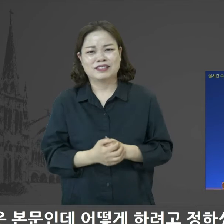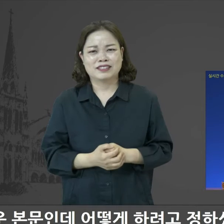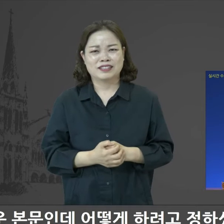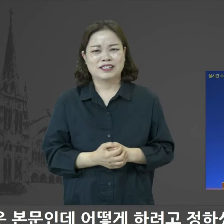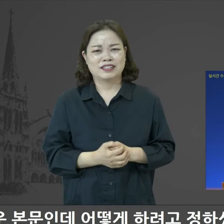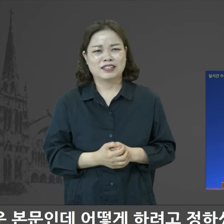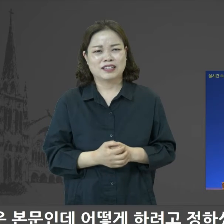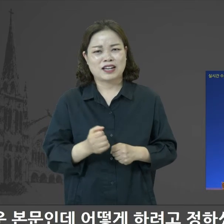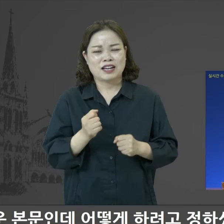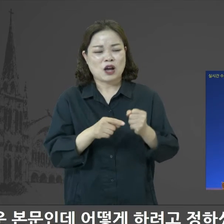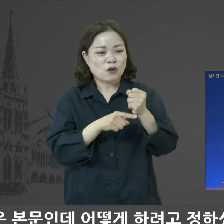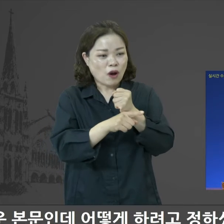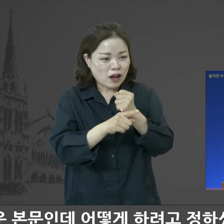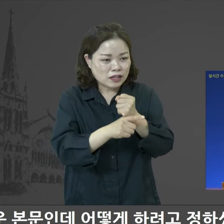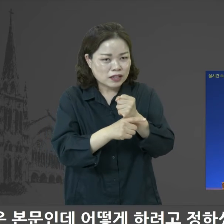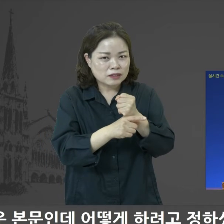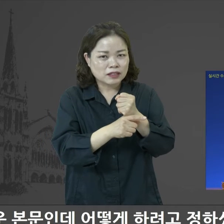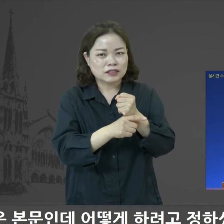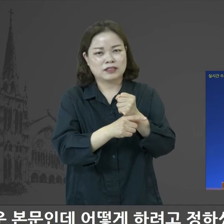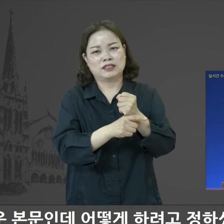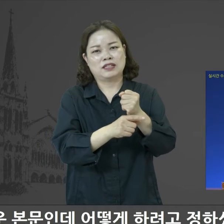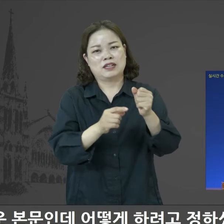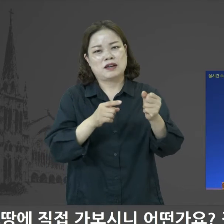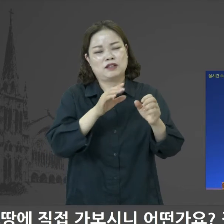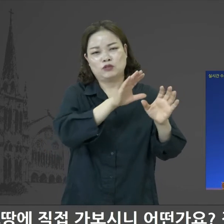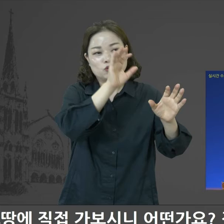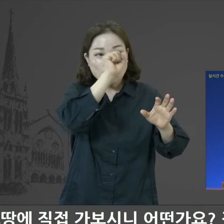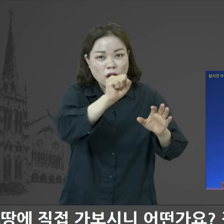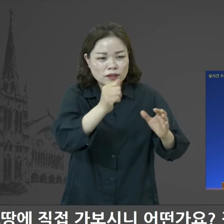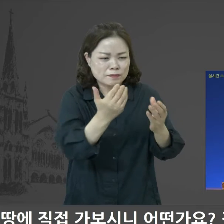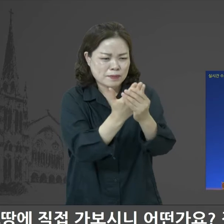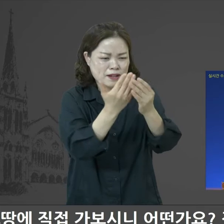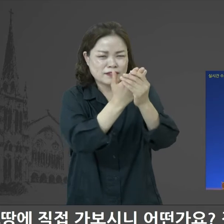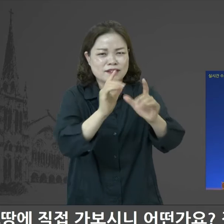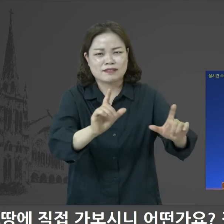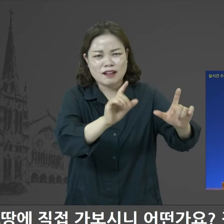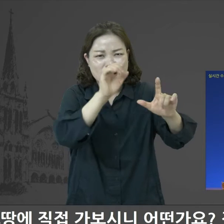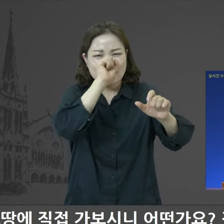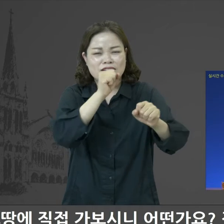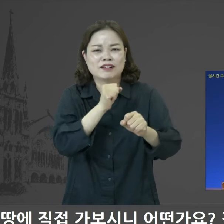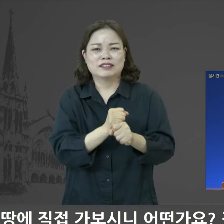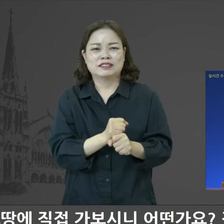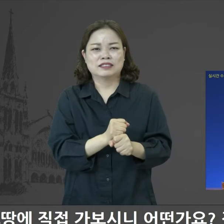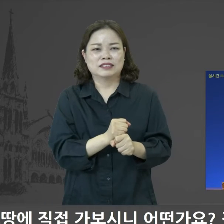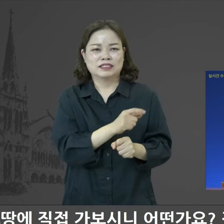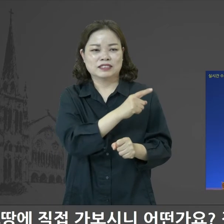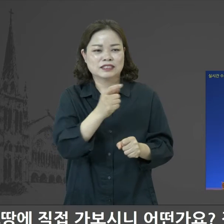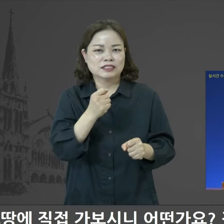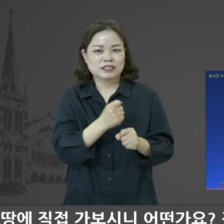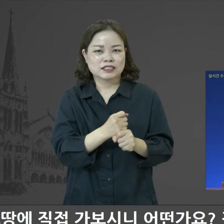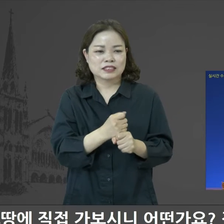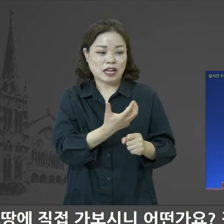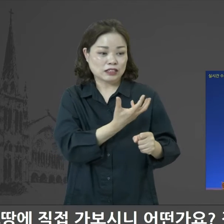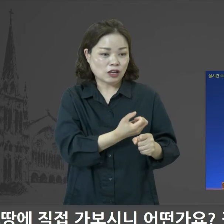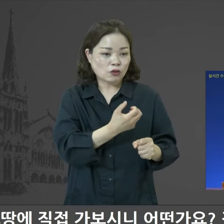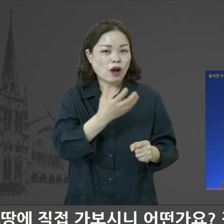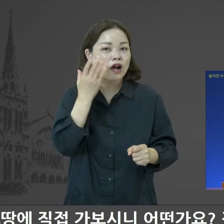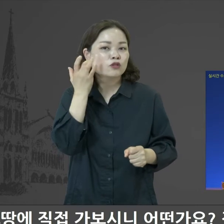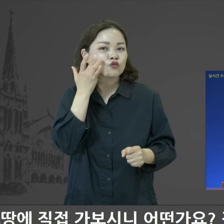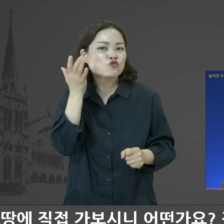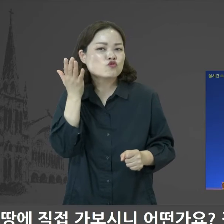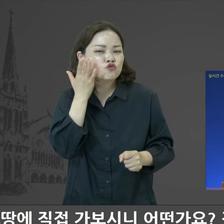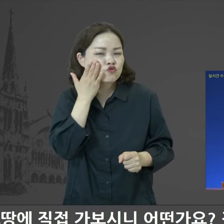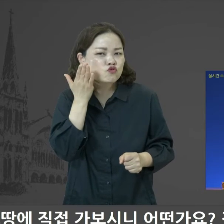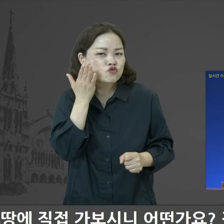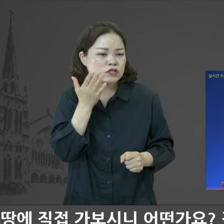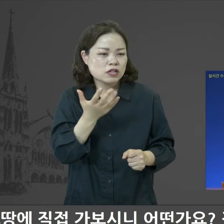아마 그만큼 과학이 발달해서 살기 좋은 땅이 되었다는 이야기인 것 같습니다. 성경에는 젖과 꿀이 흐른다는 표현이 21번 나옵니다. 그